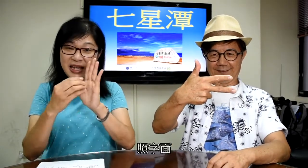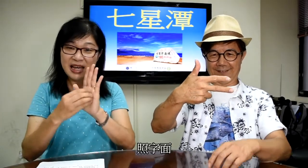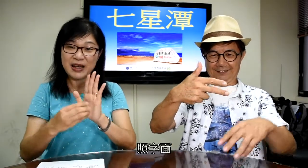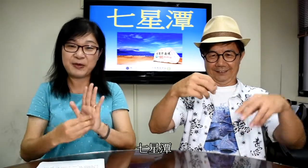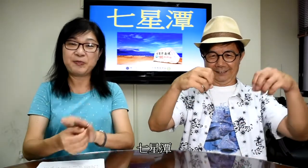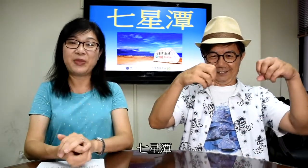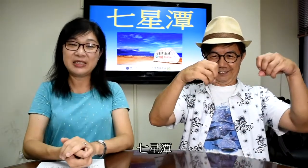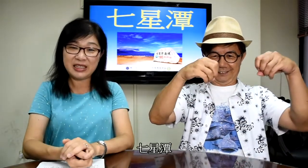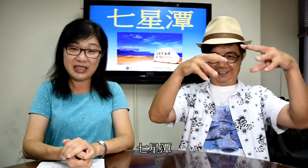面，七